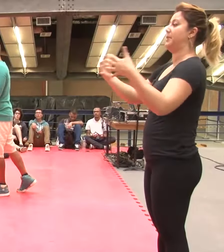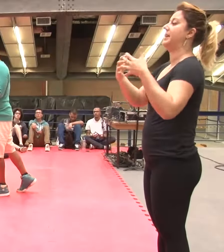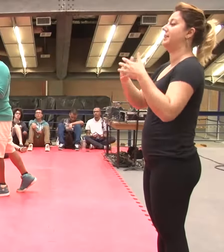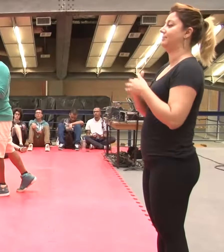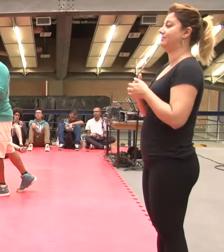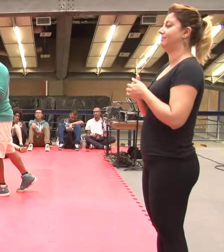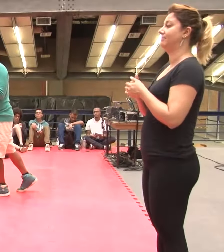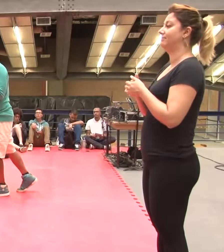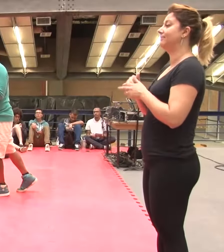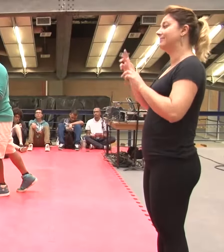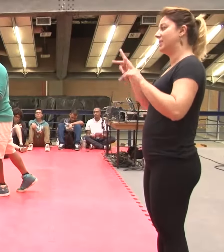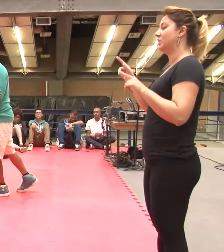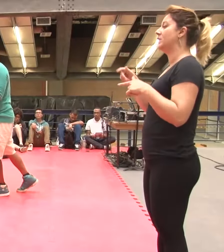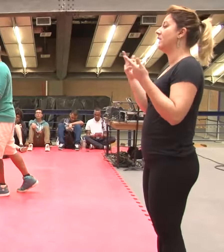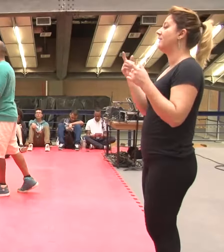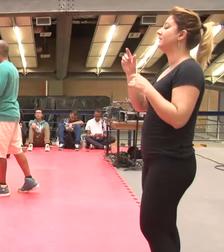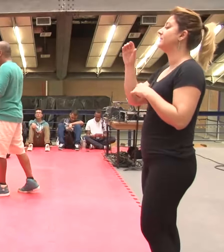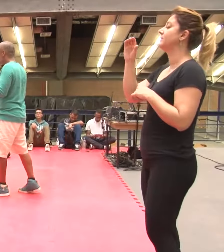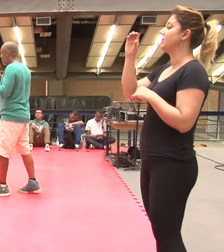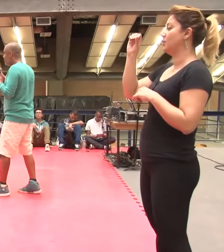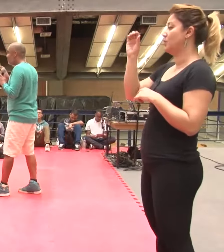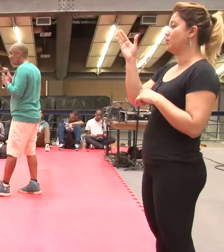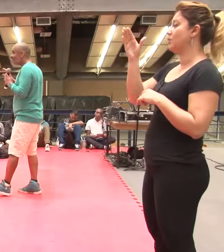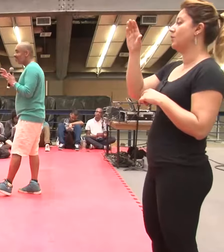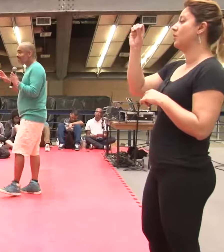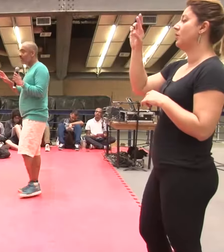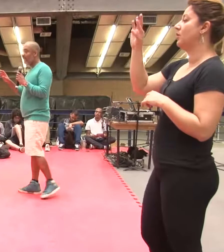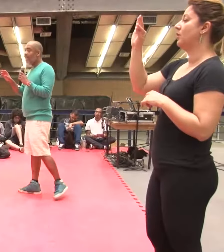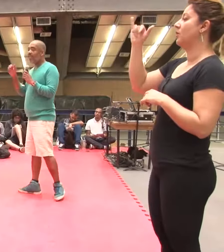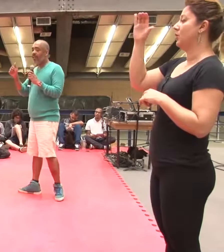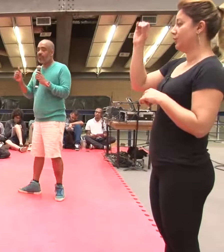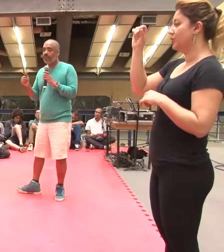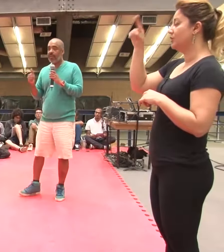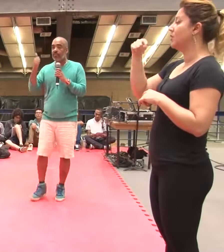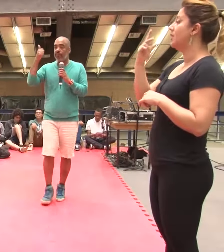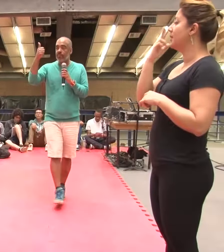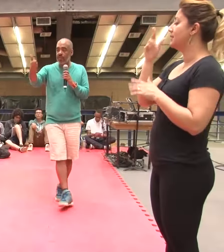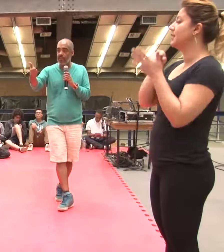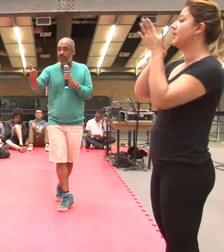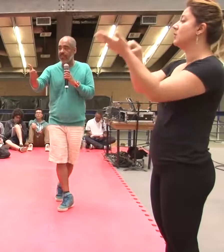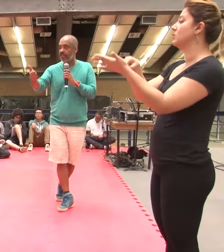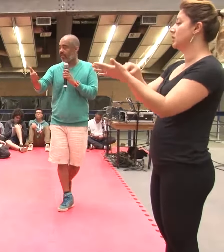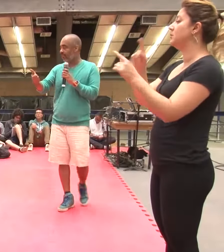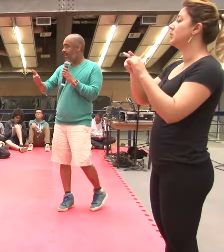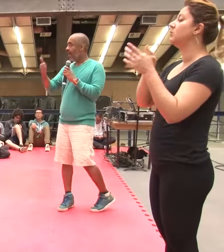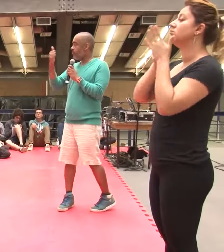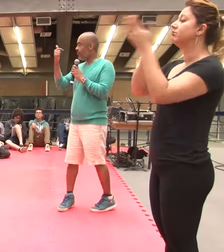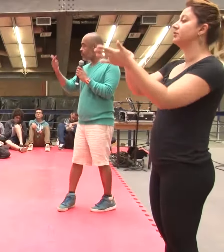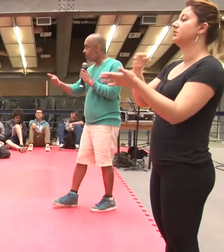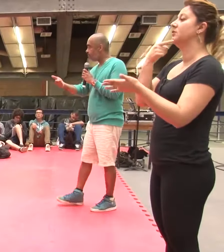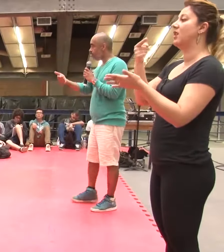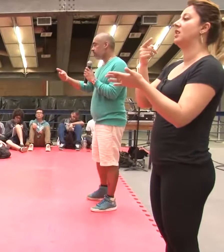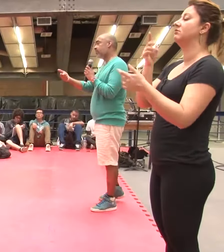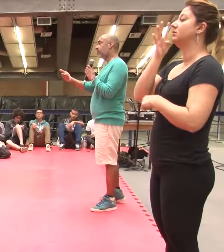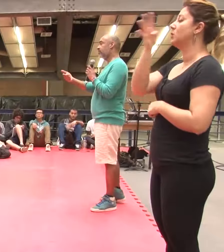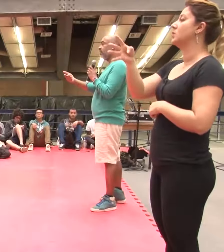Ah, o romântico é um romance de denúncia? Sim. Né? Que denunciam que as condições de moradia, as